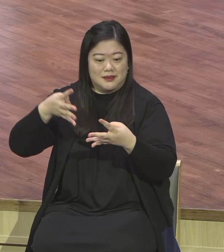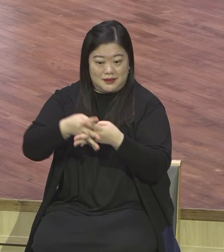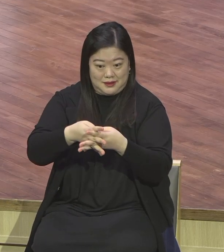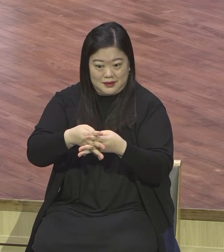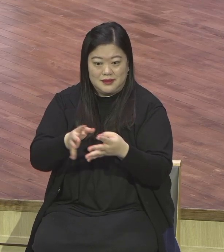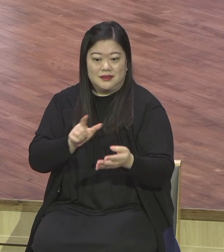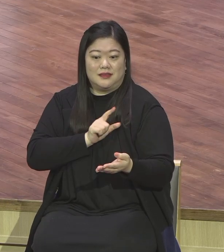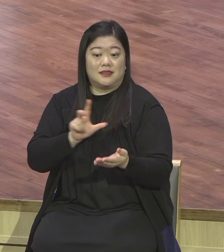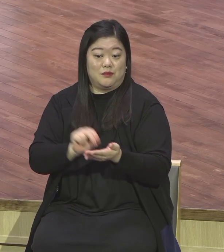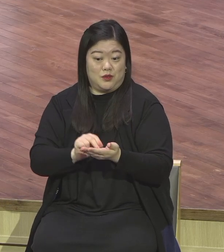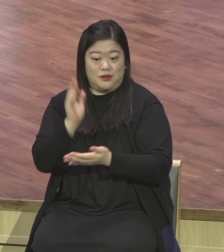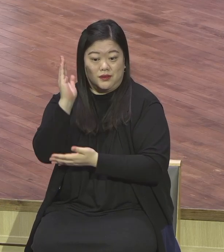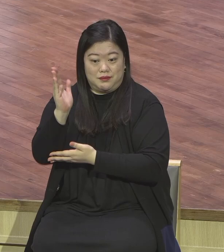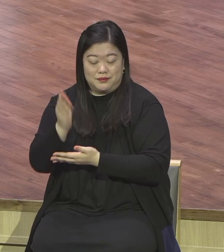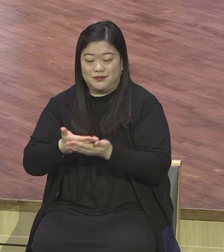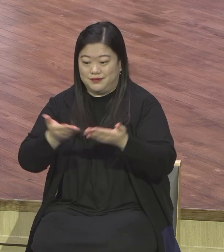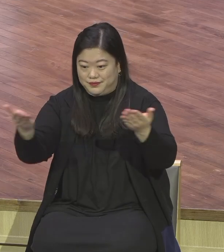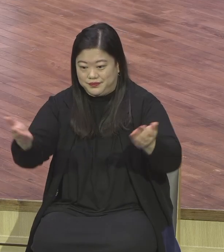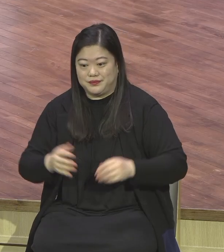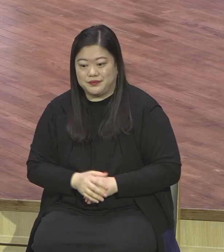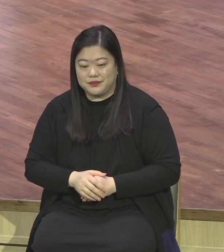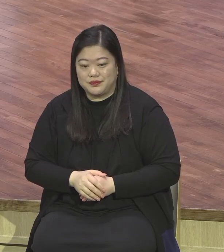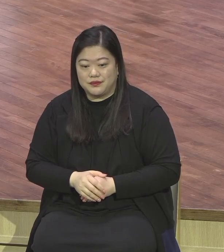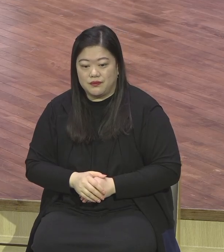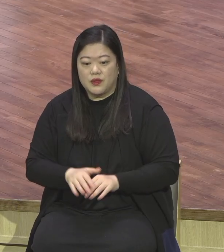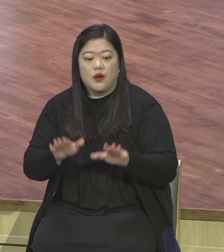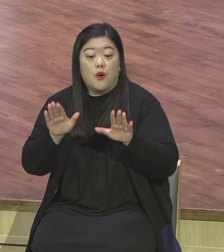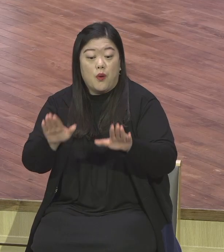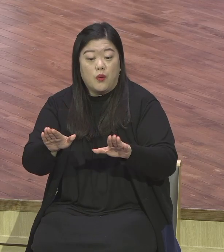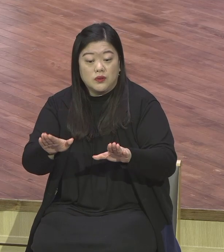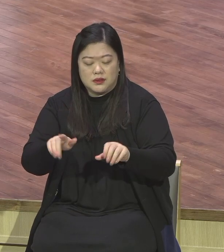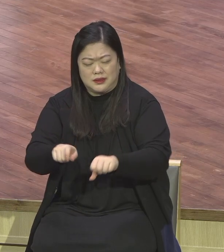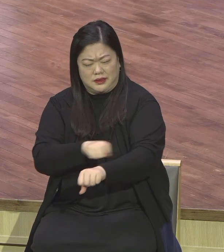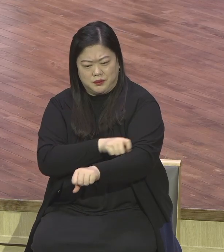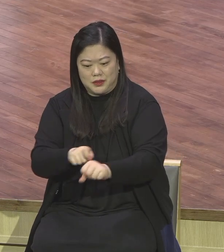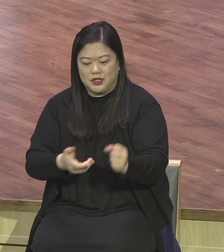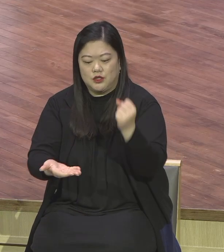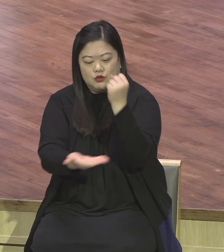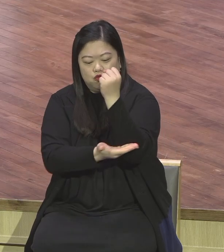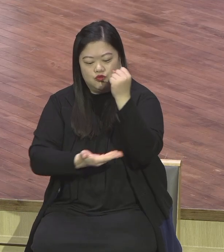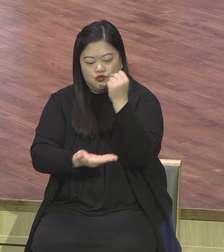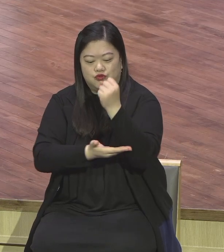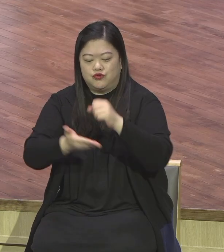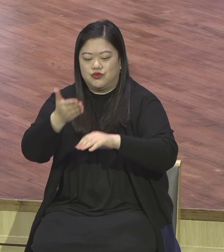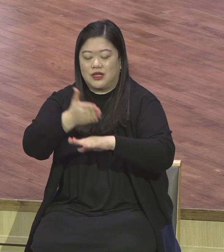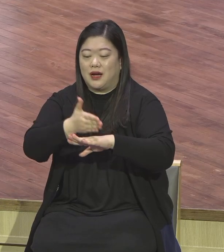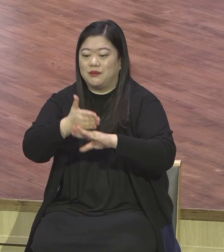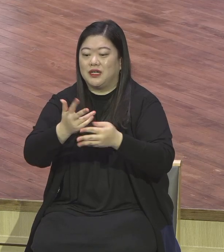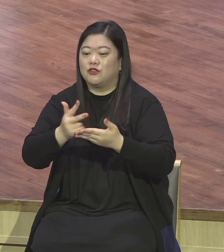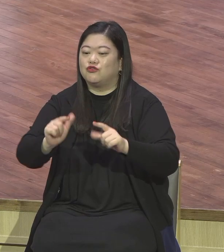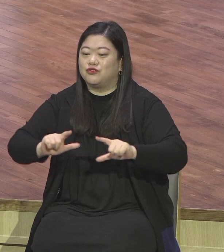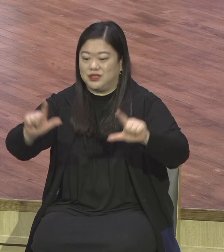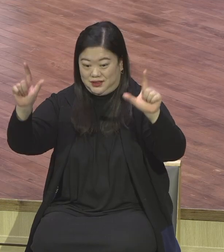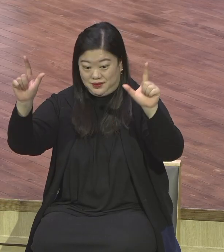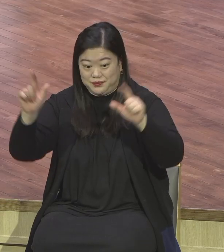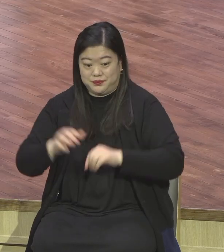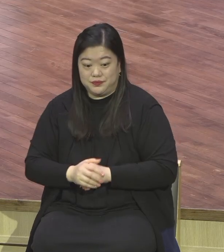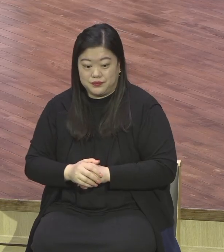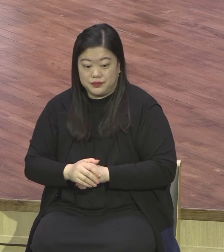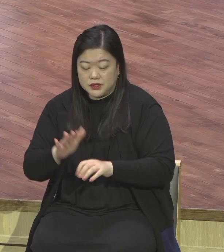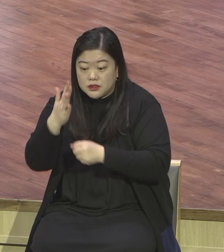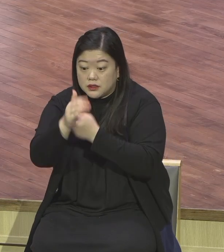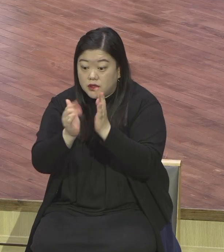추수감사주일로 하나님께 큰 영광을 돌리고 있습니다 성경에 보면 여러 가지